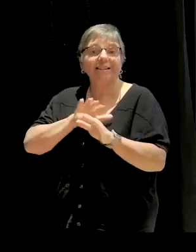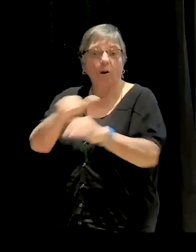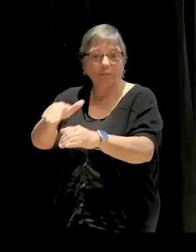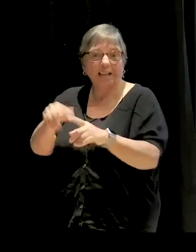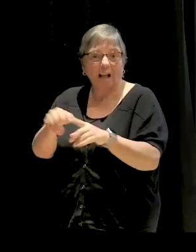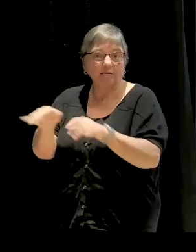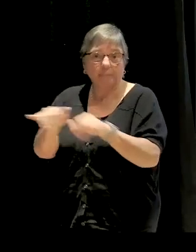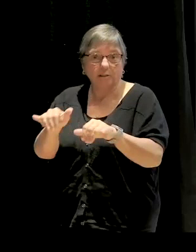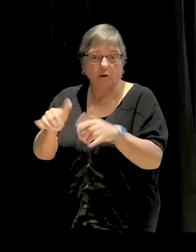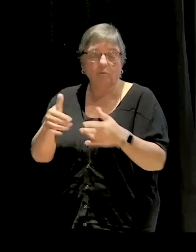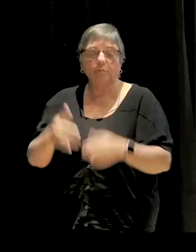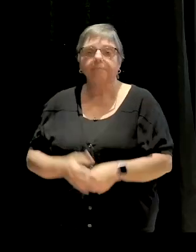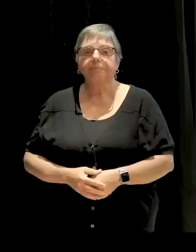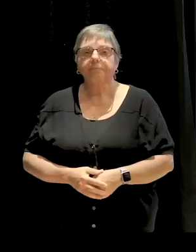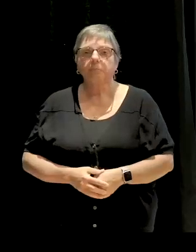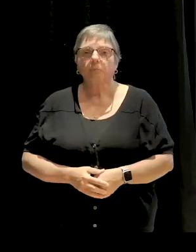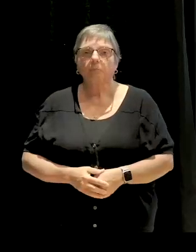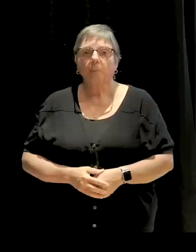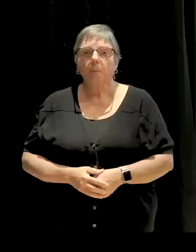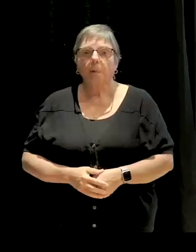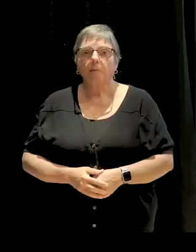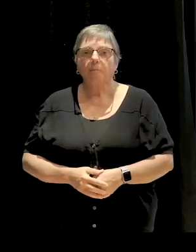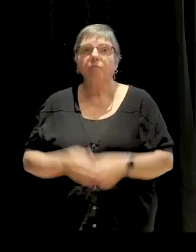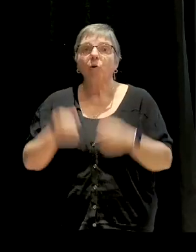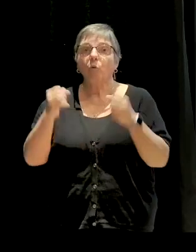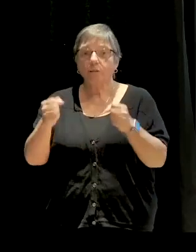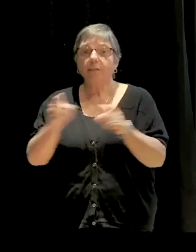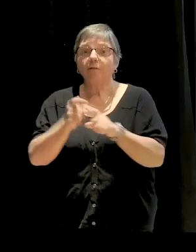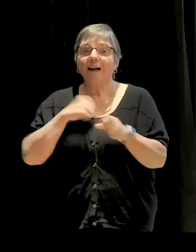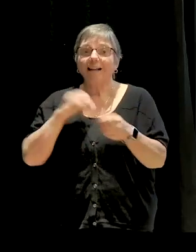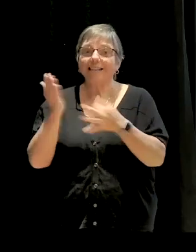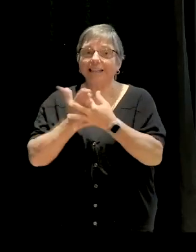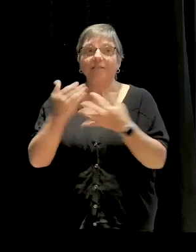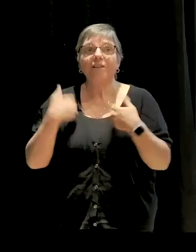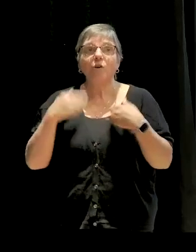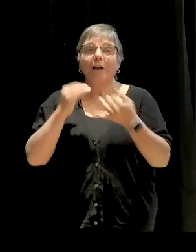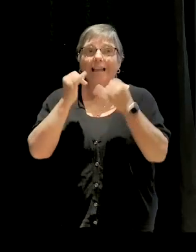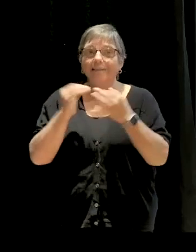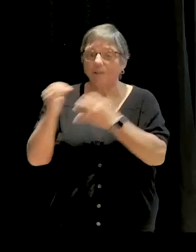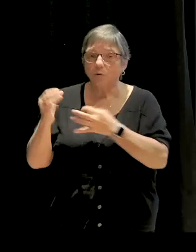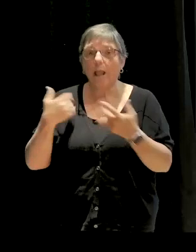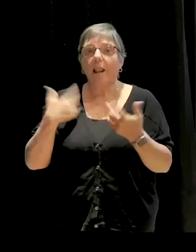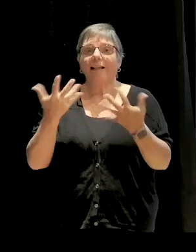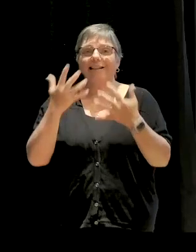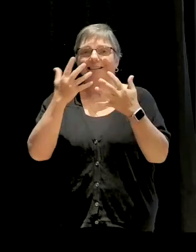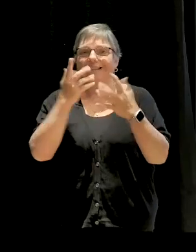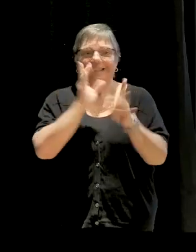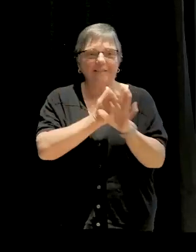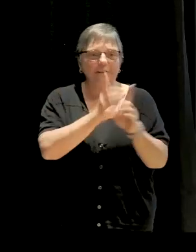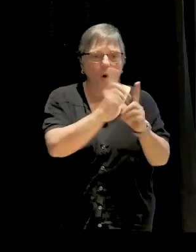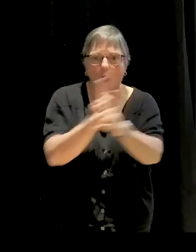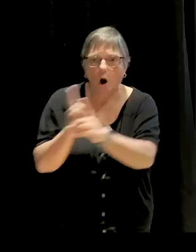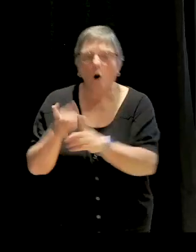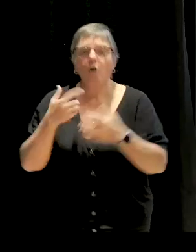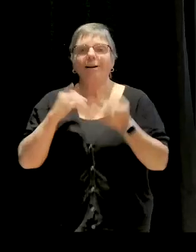à la suite de sa consommation. Puis, il faut aussi mener des interventions sur les plans individuels, bien évidemment, donc des interventions un à un, des interventions